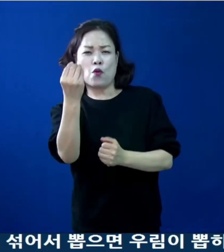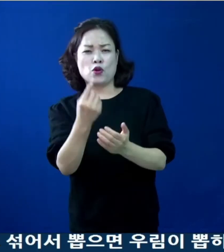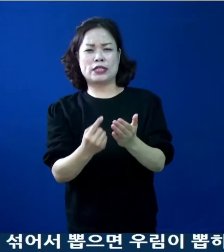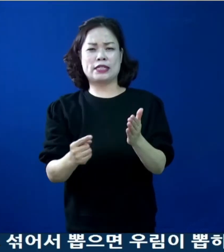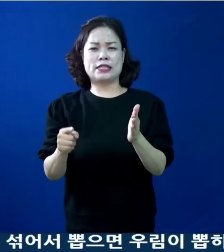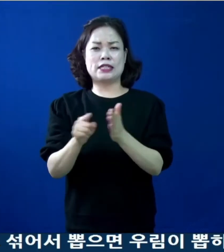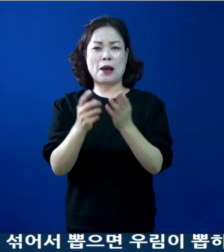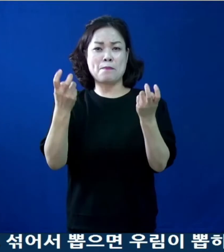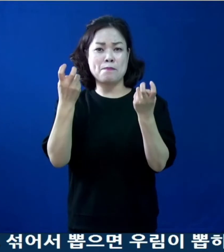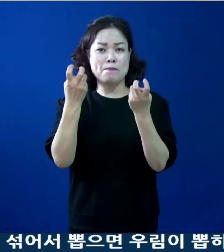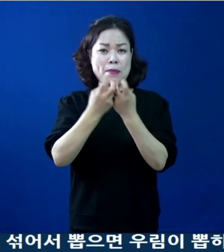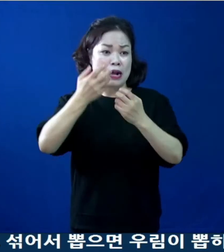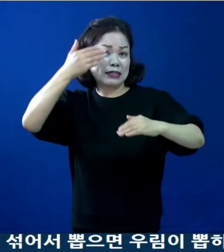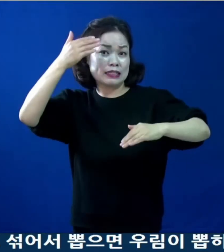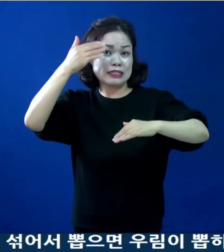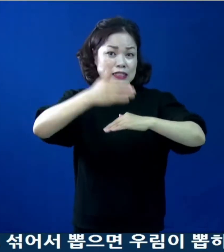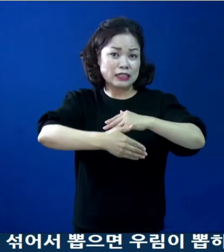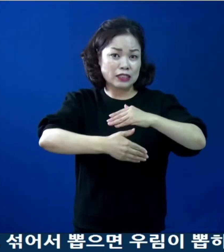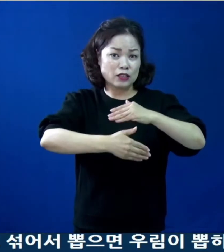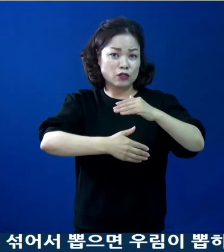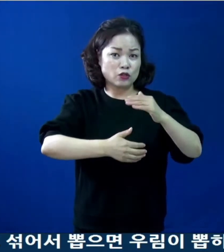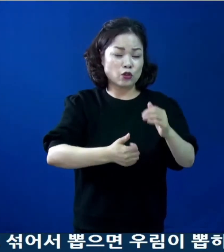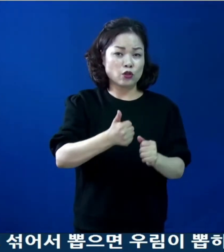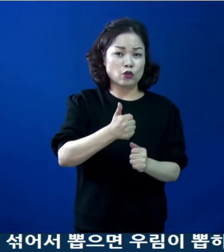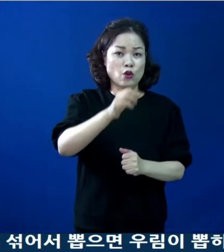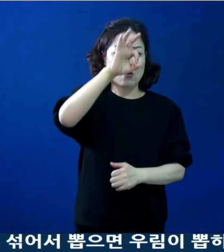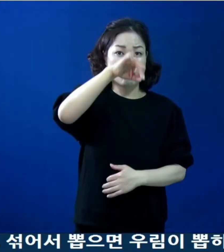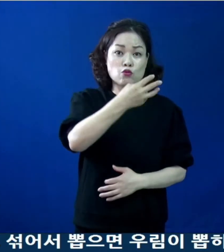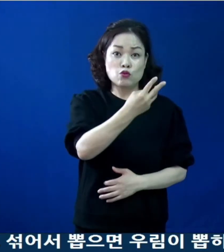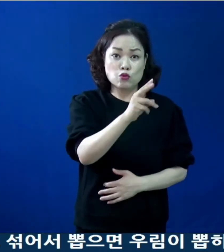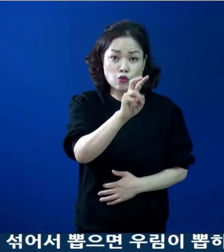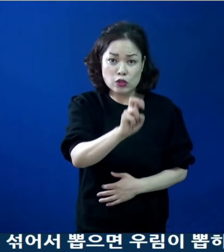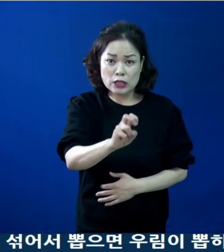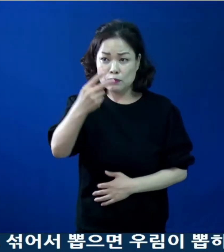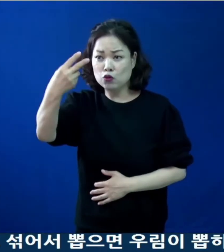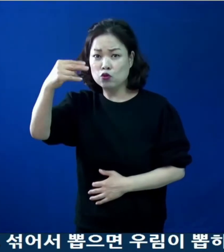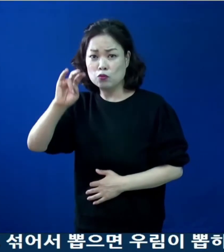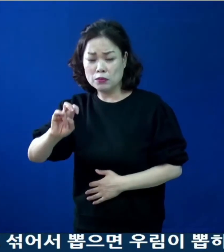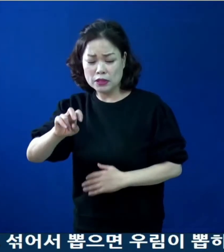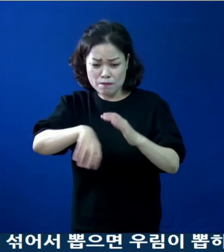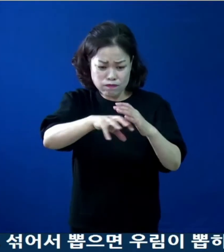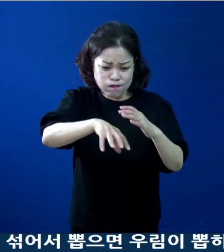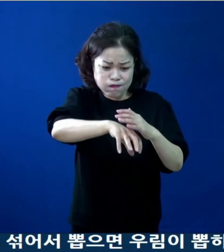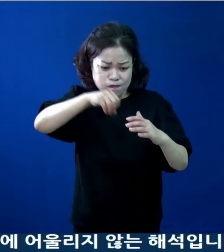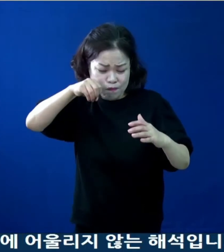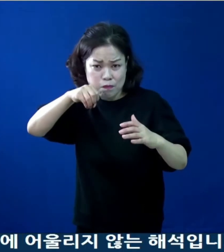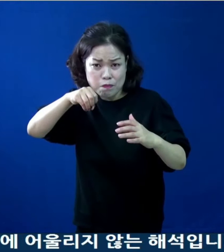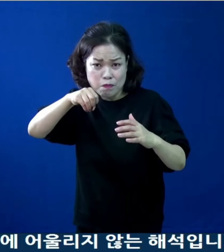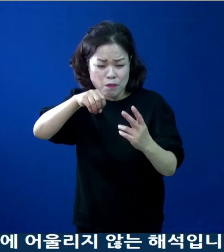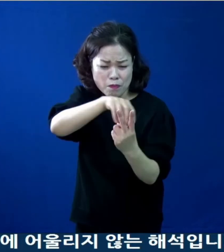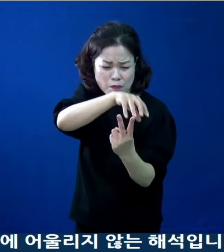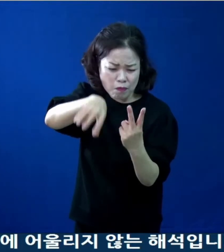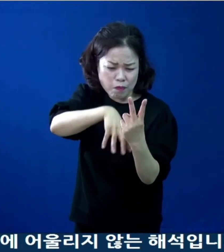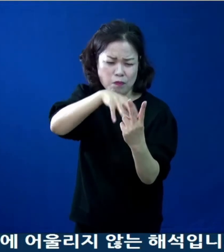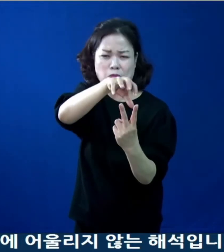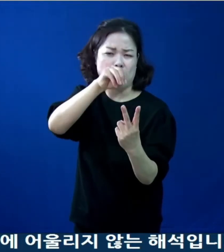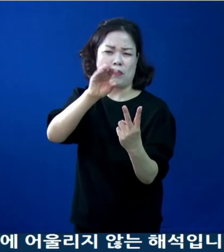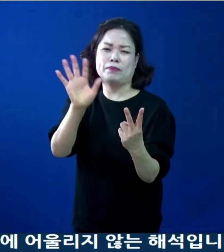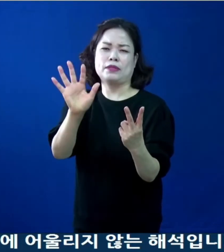위한 방식으로 우림을 꺼내기도 하고 둠밈을 꺼내기도 하고, 그것 갖고 무슨 주술적 행위를 한 것 같지